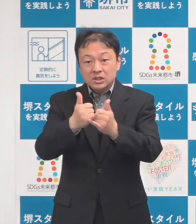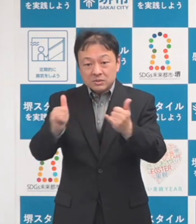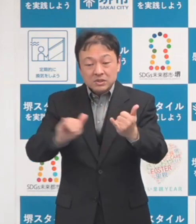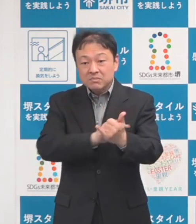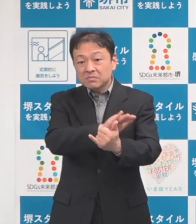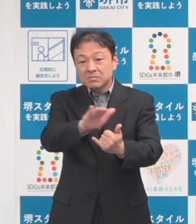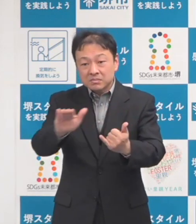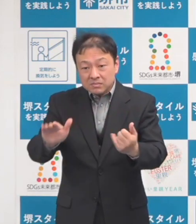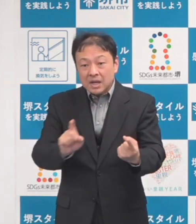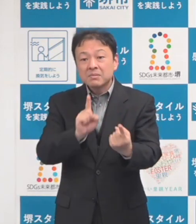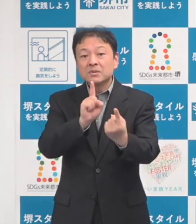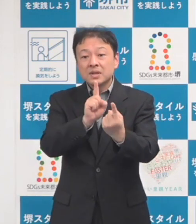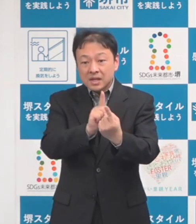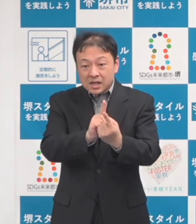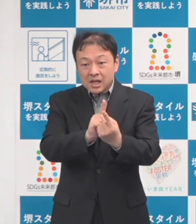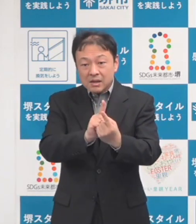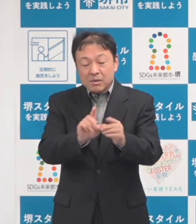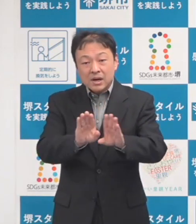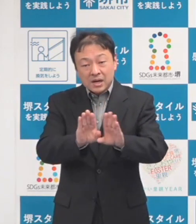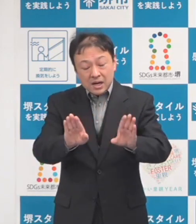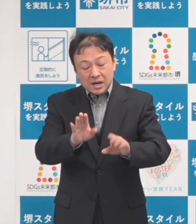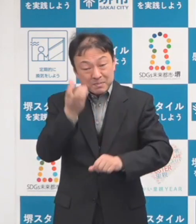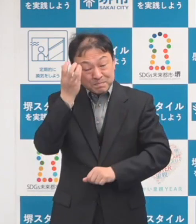展開したいと考えております。